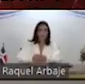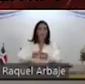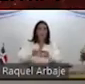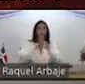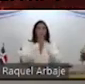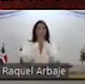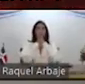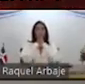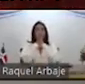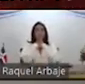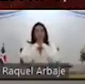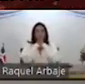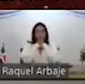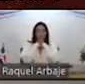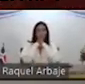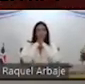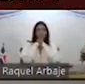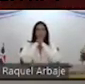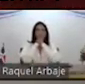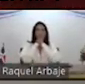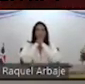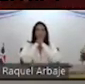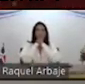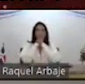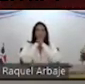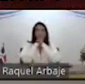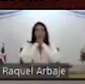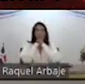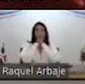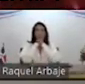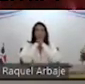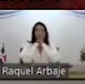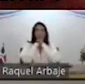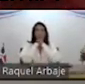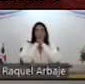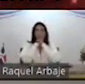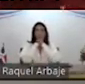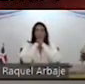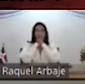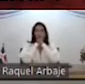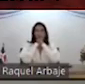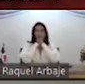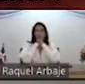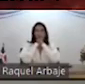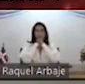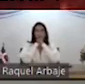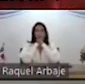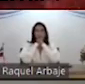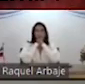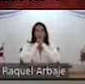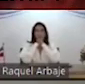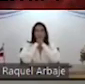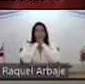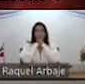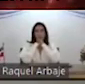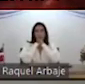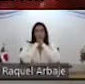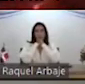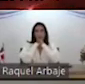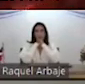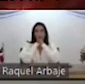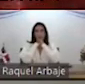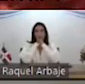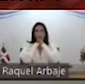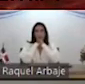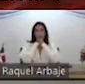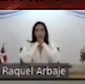ellas. Las Naciones Unidas, a través de la CEPAL, ha estimado que la extrema pobreza general en